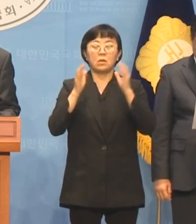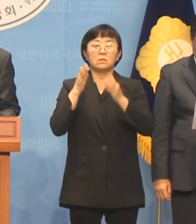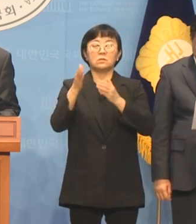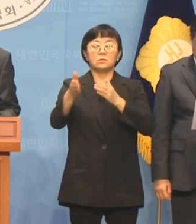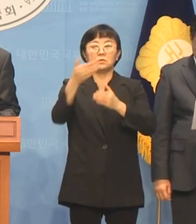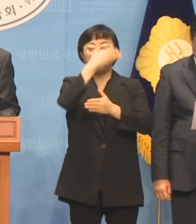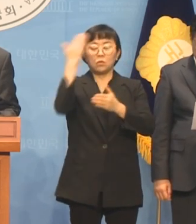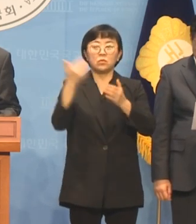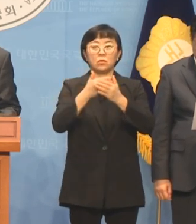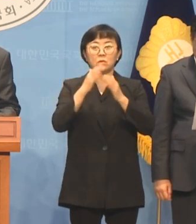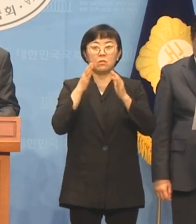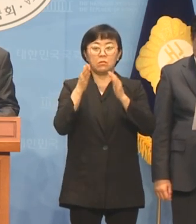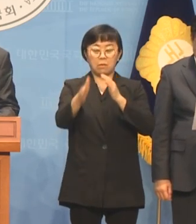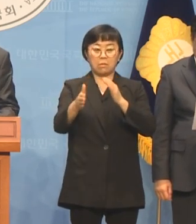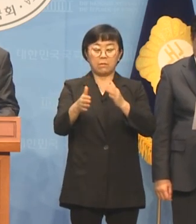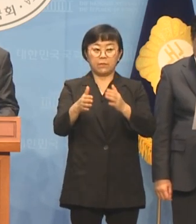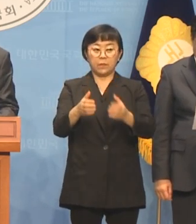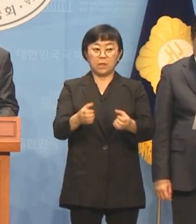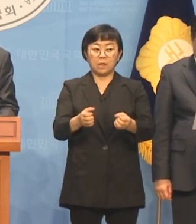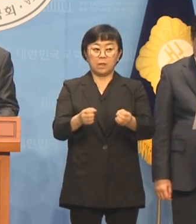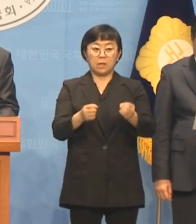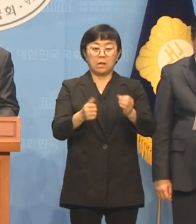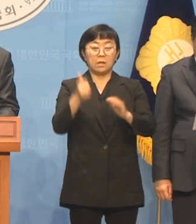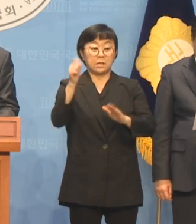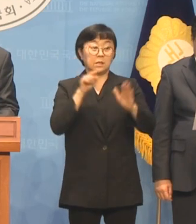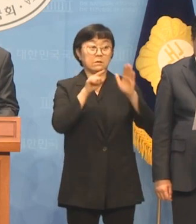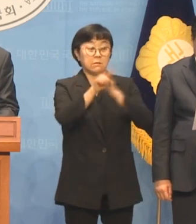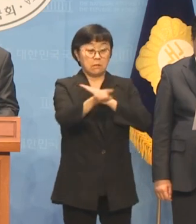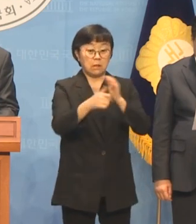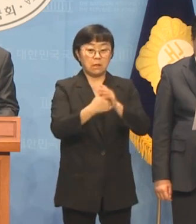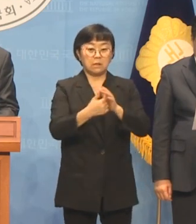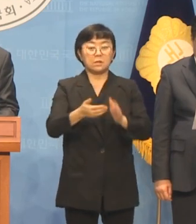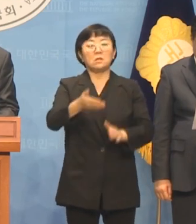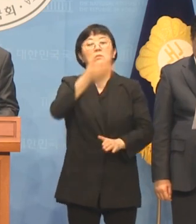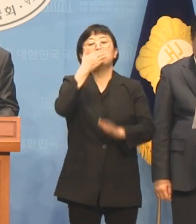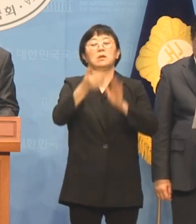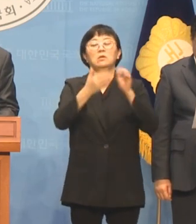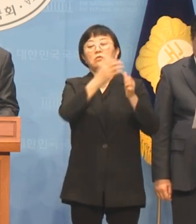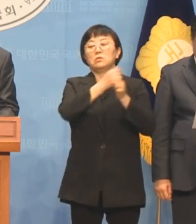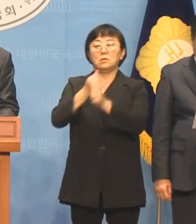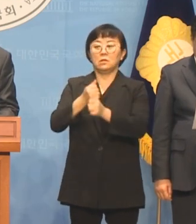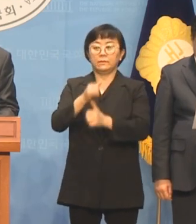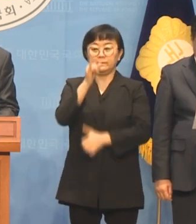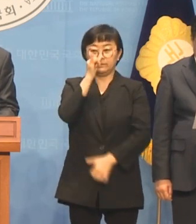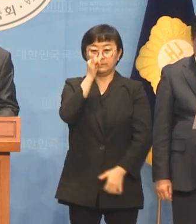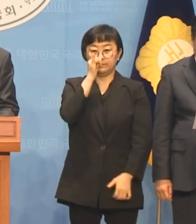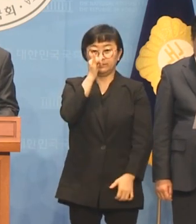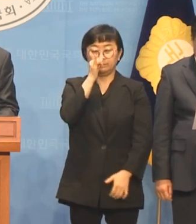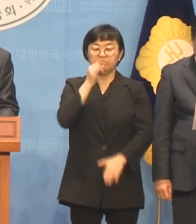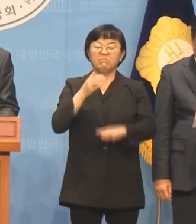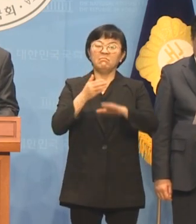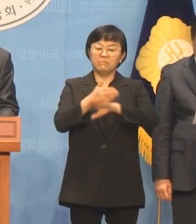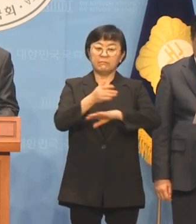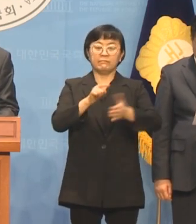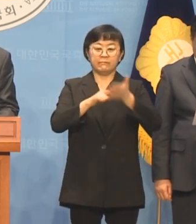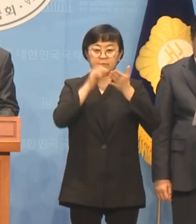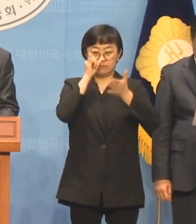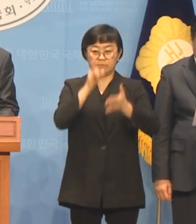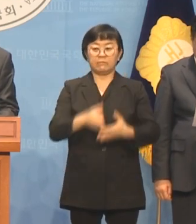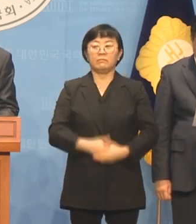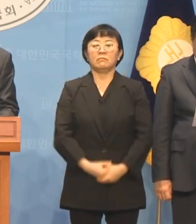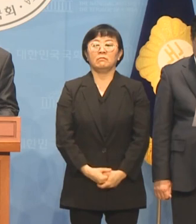대한소아청소년과 회장이 행사장 입장을 요구하다 입이 틀어막혀 끌려나간 사실이 뒤늦게